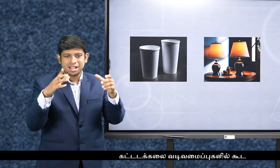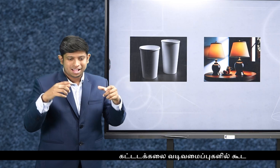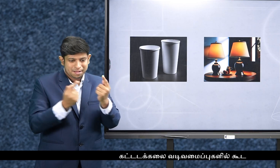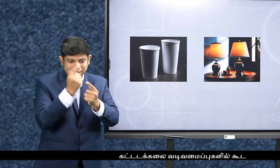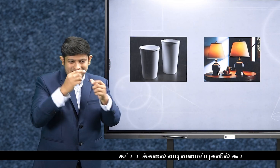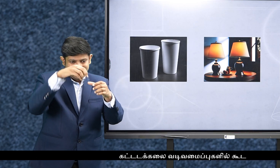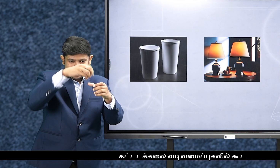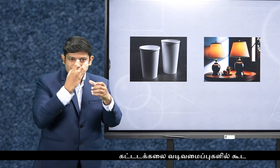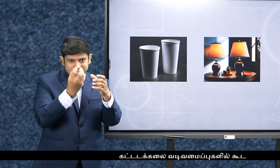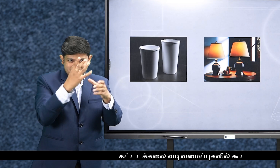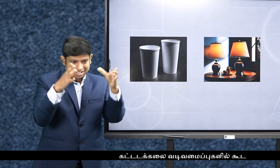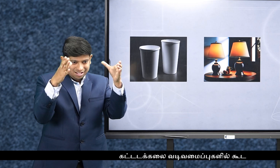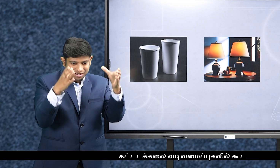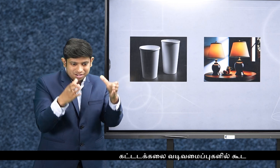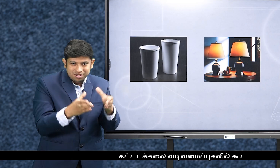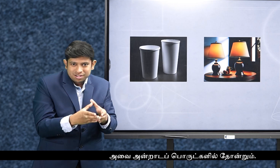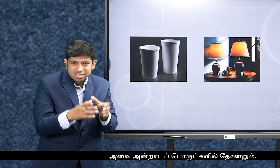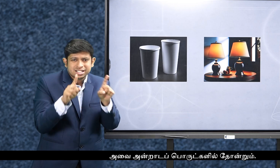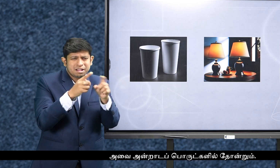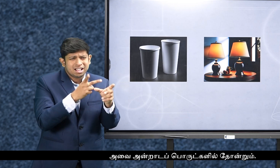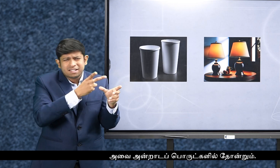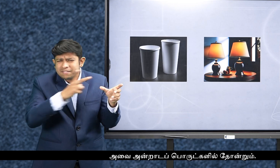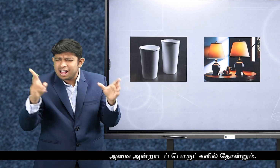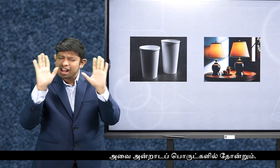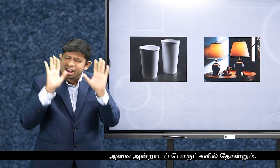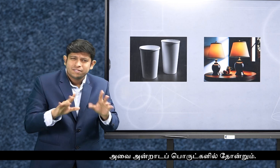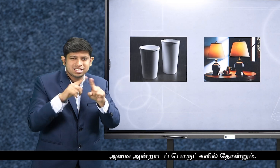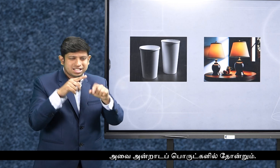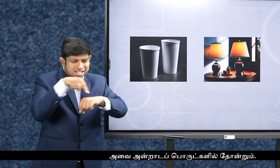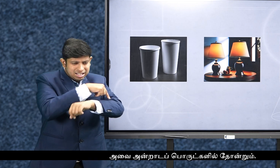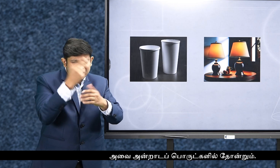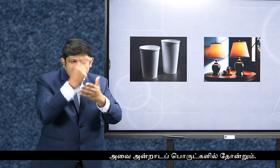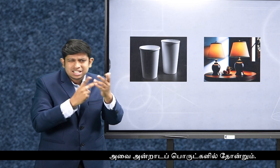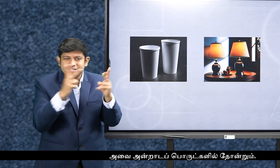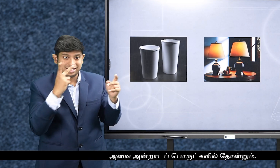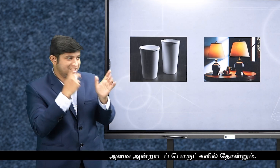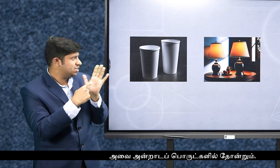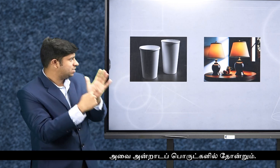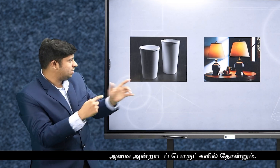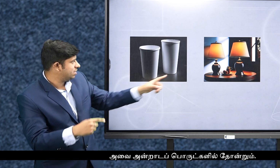கட்டிடக்கலை வடிவமைப்புகளில் கூட அவை அன்றாட பொருட்களில் தோன்றும்.